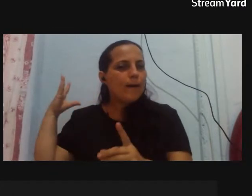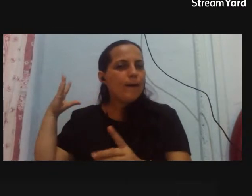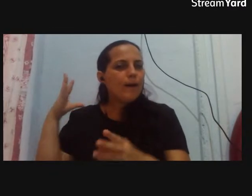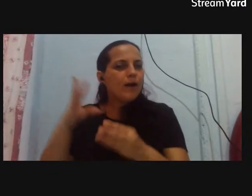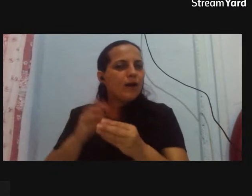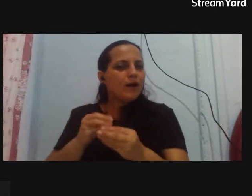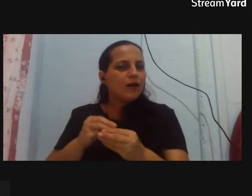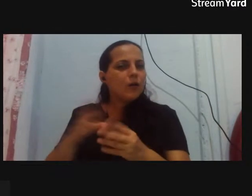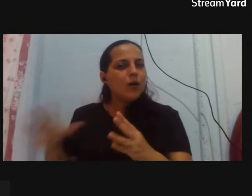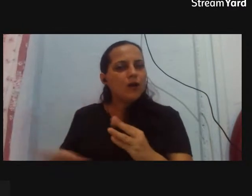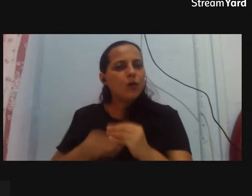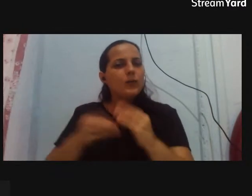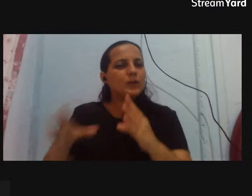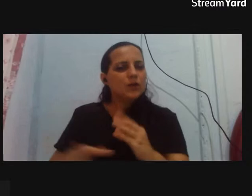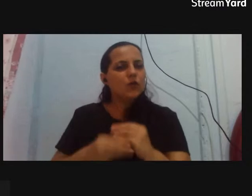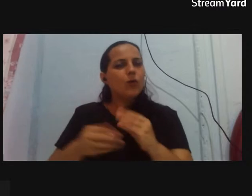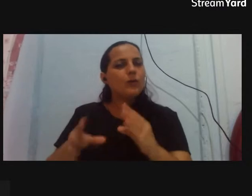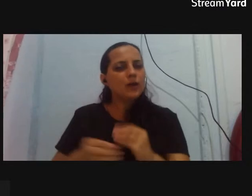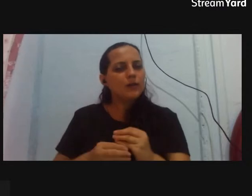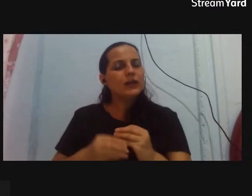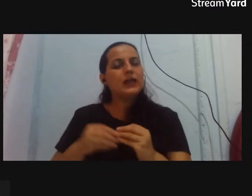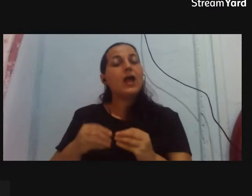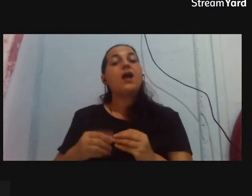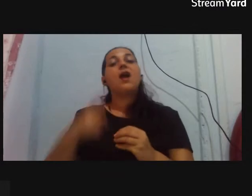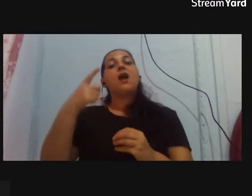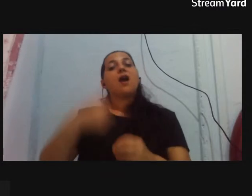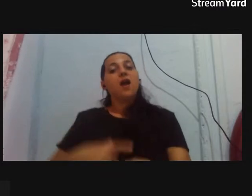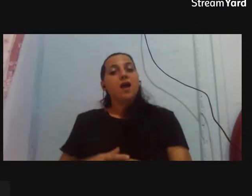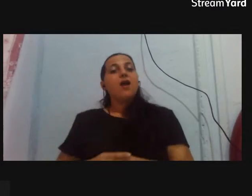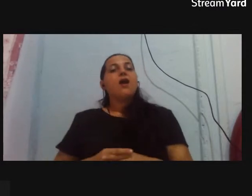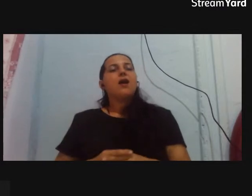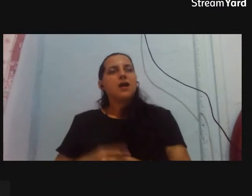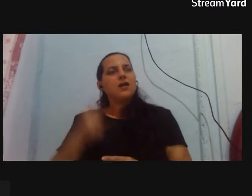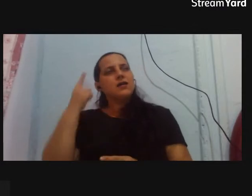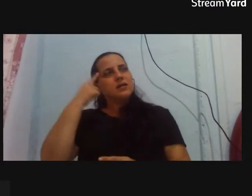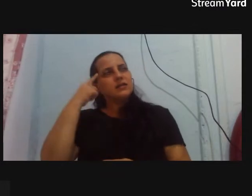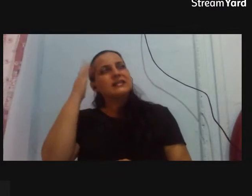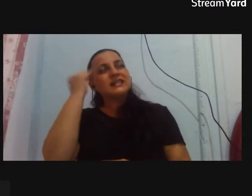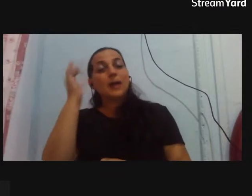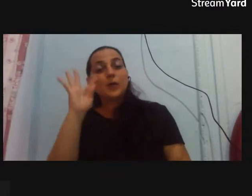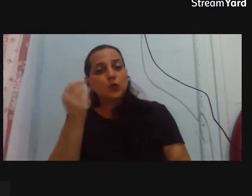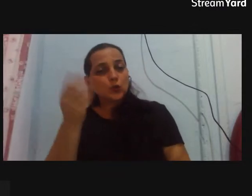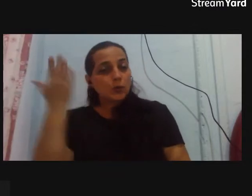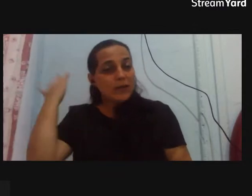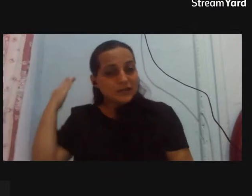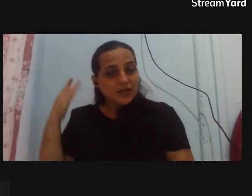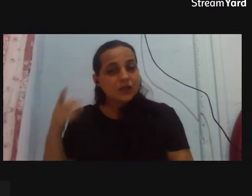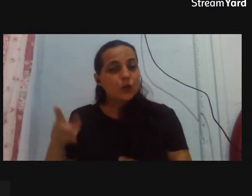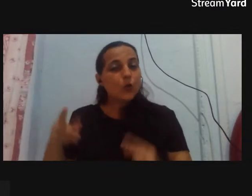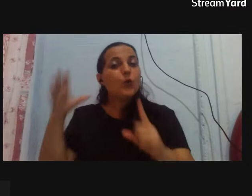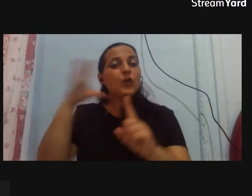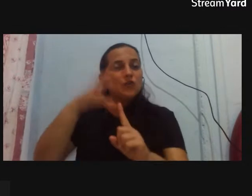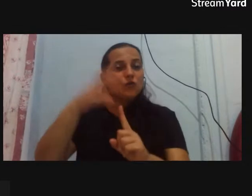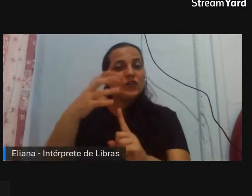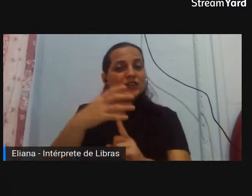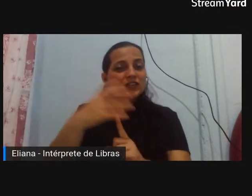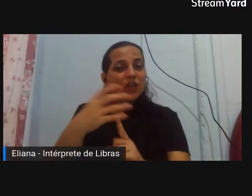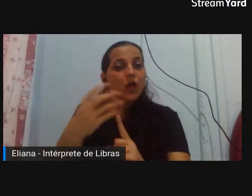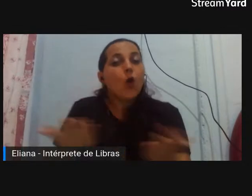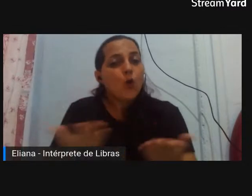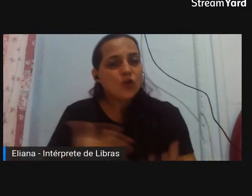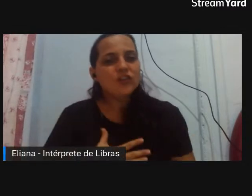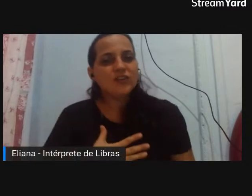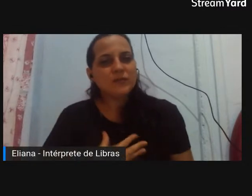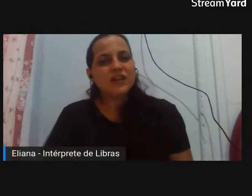dá a mudança qualitativa. Isto é, o quantitativo se transforma